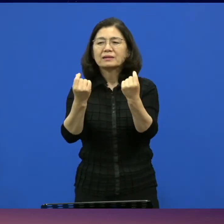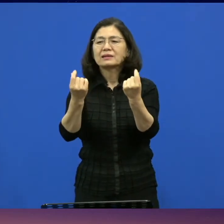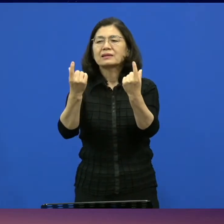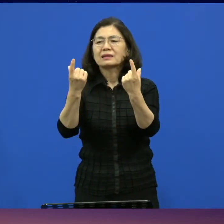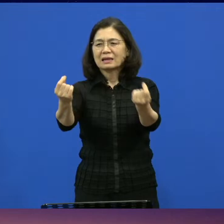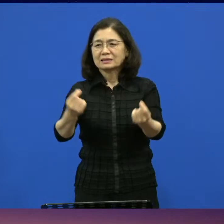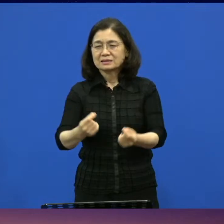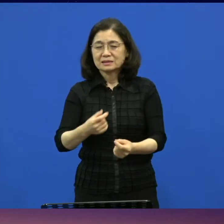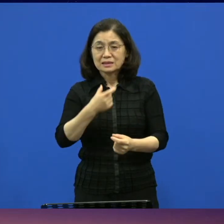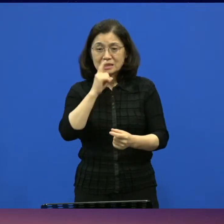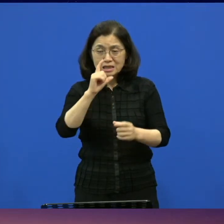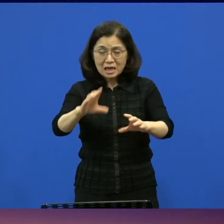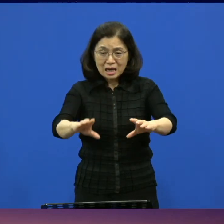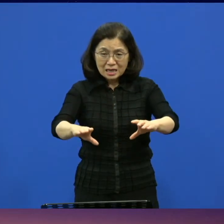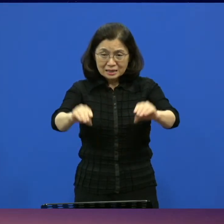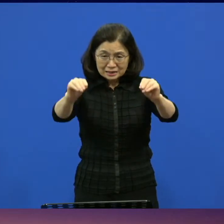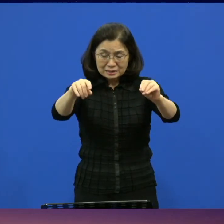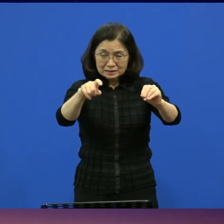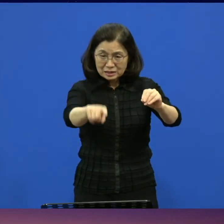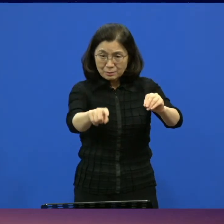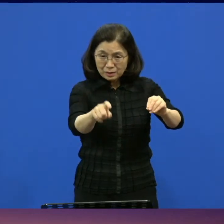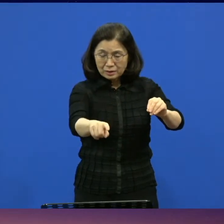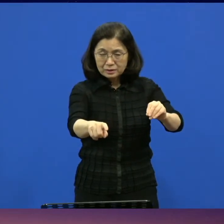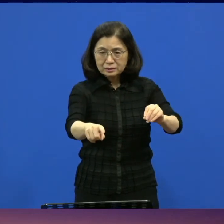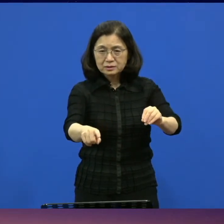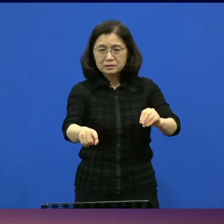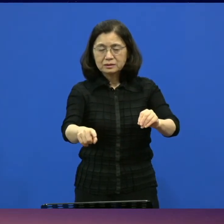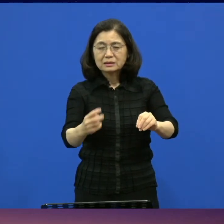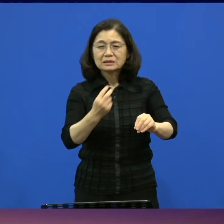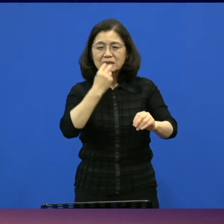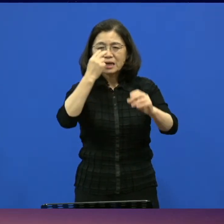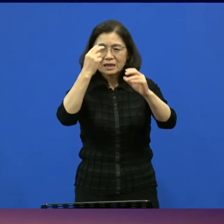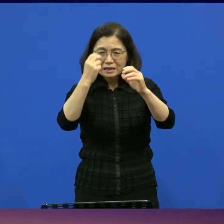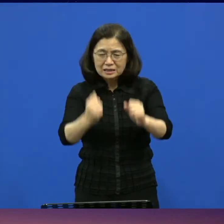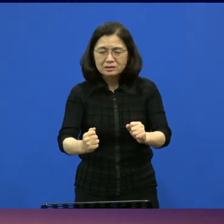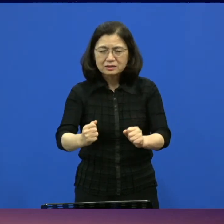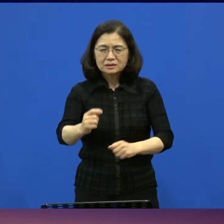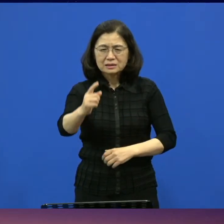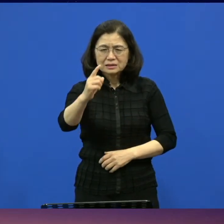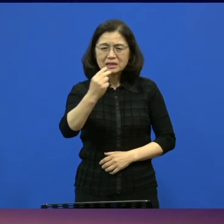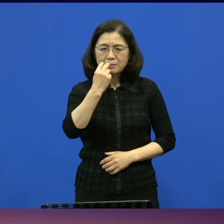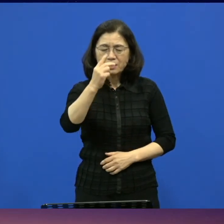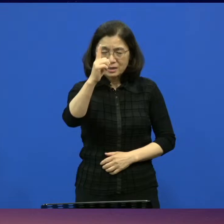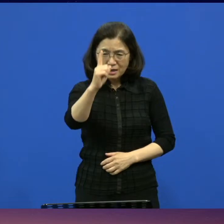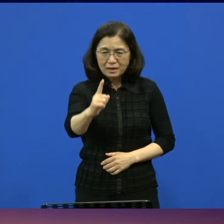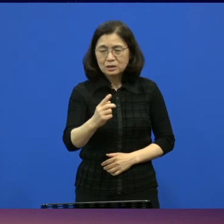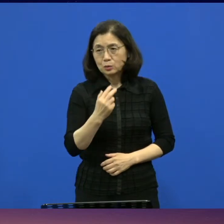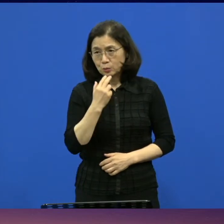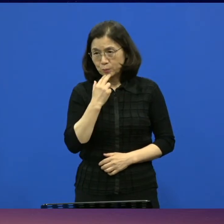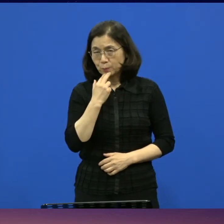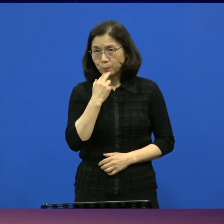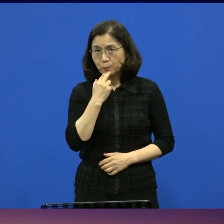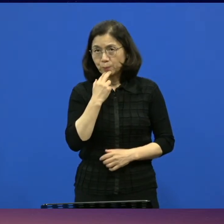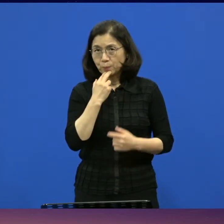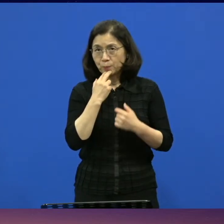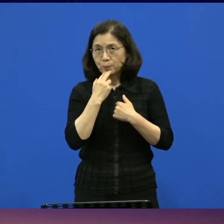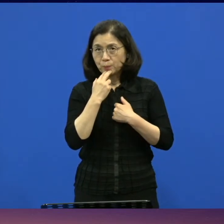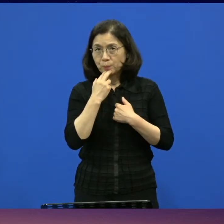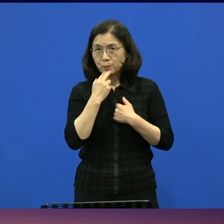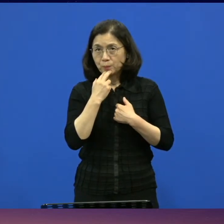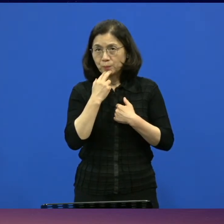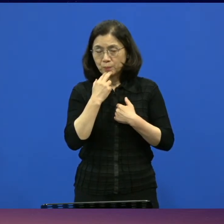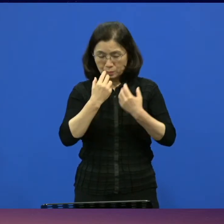살아있는 것이 기적이에요. 그게 인간의 마음이라는 거죠. 하나님이 오시기 전에 우리의 마음의 상태, 길이